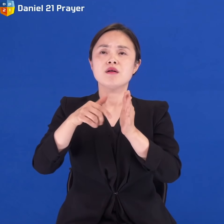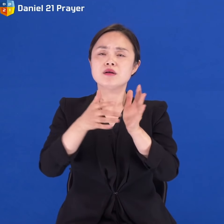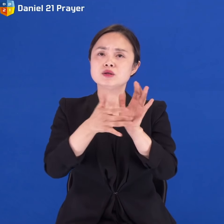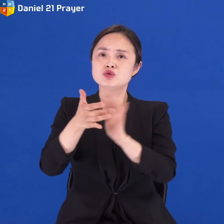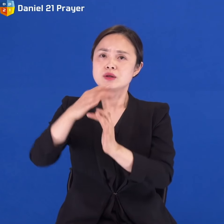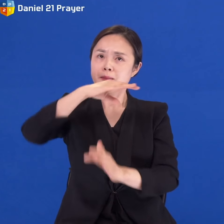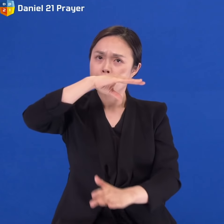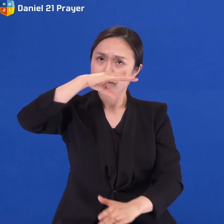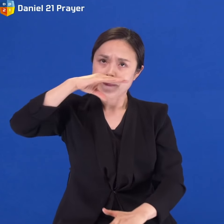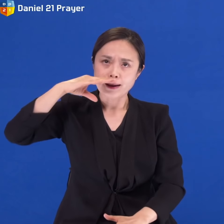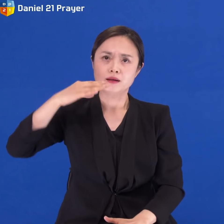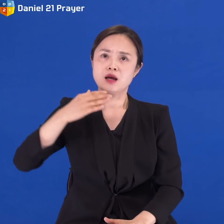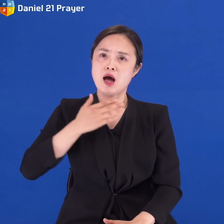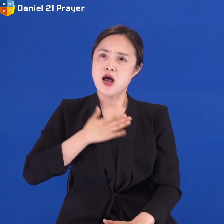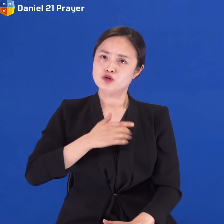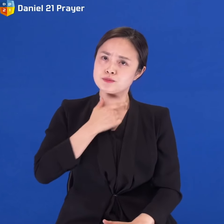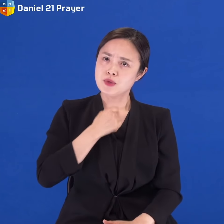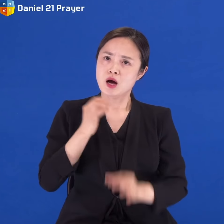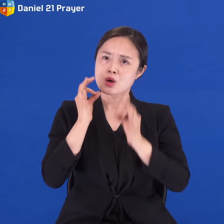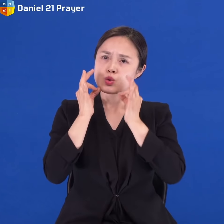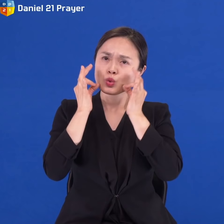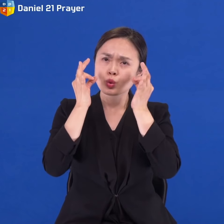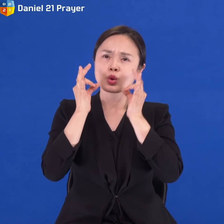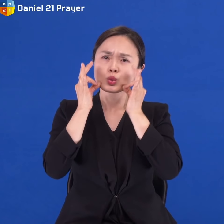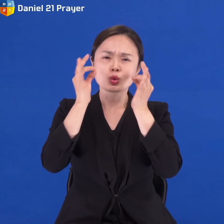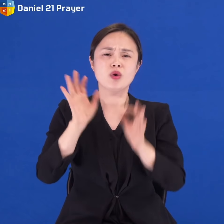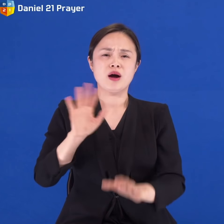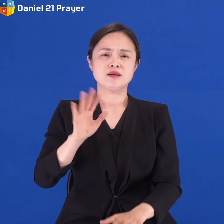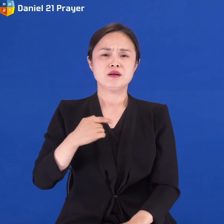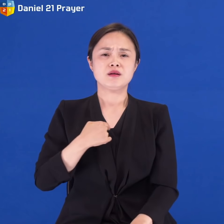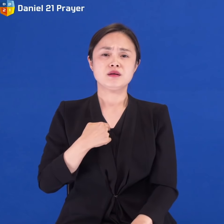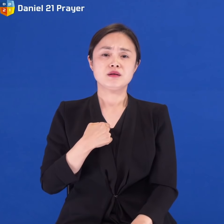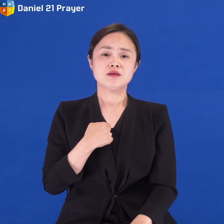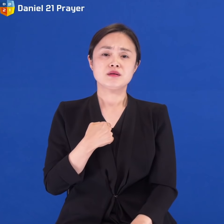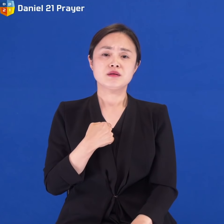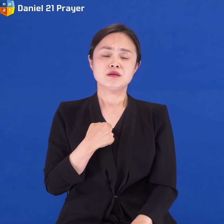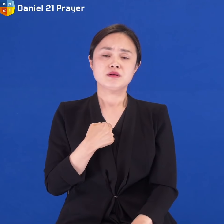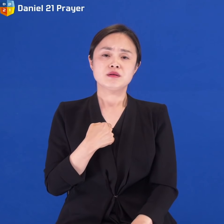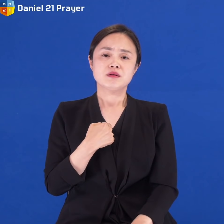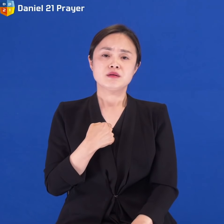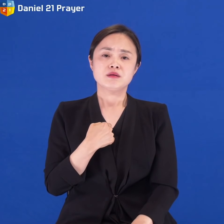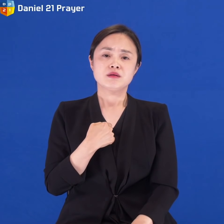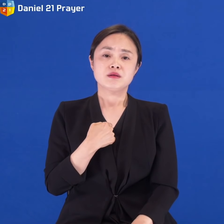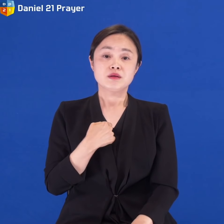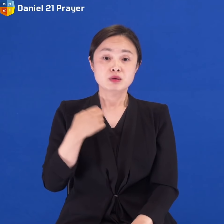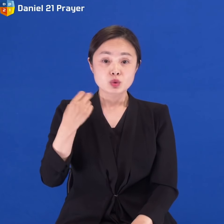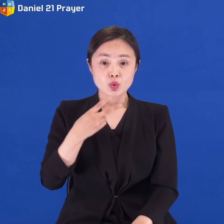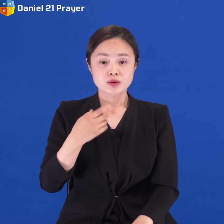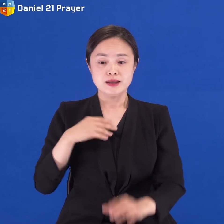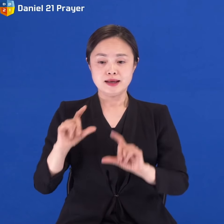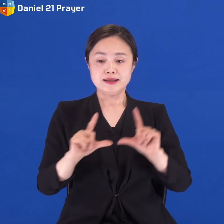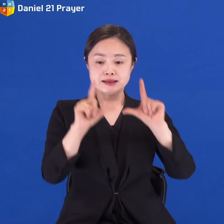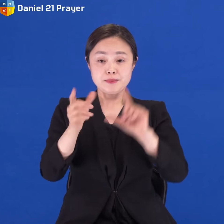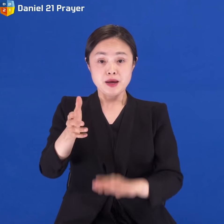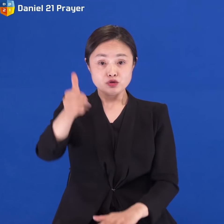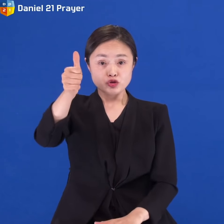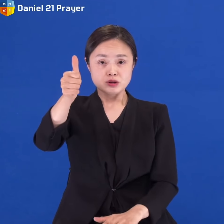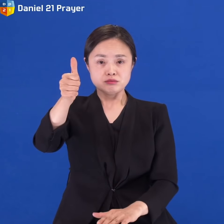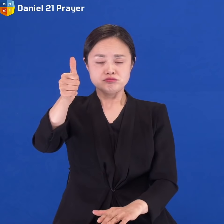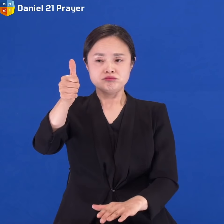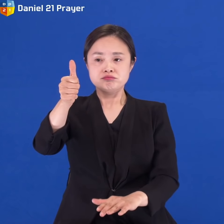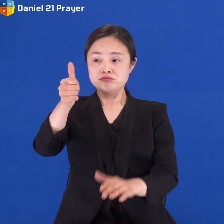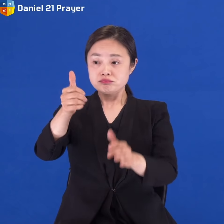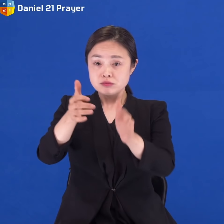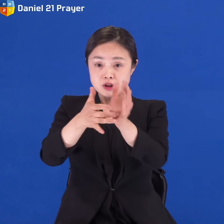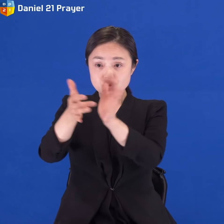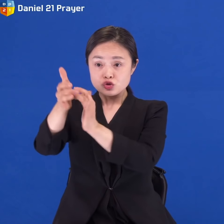하지 않은 저의 인생에서는 제가 주인이었기 때문에 제가